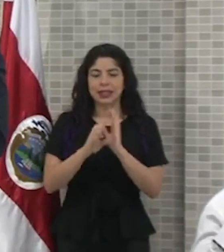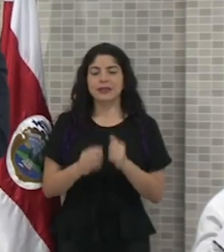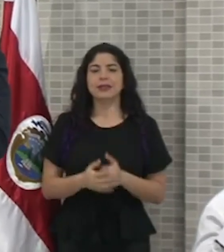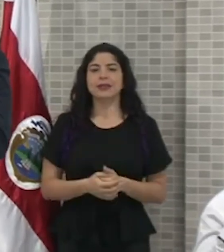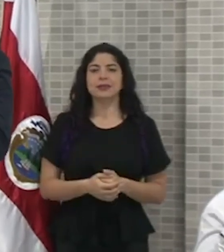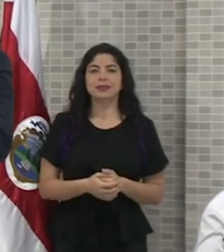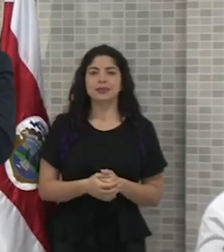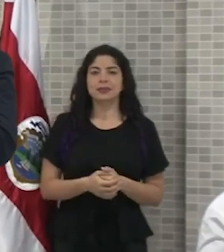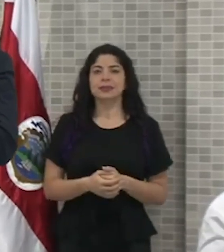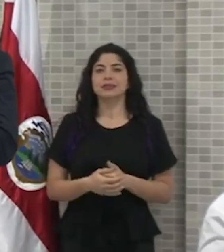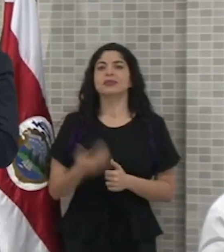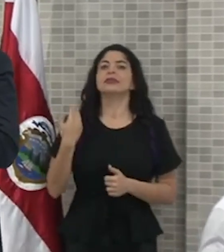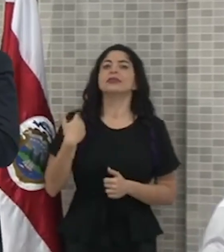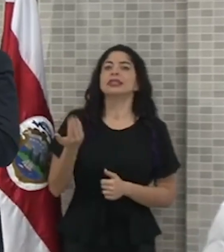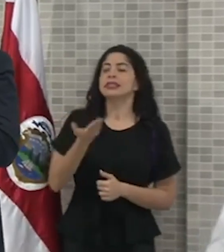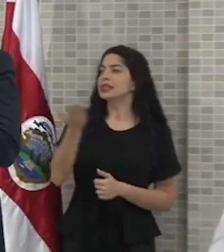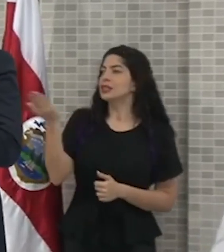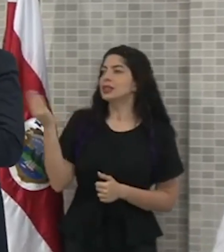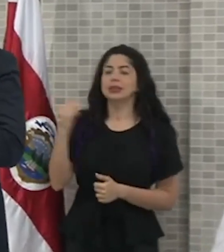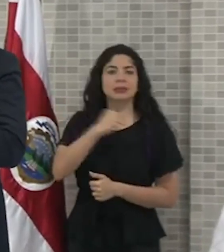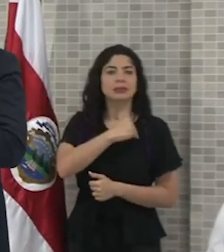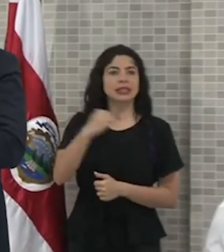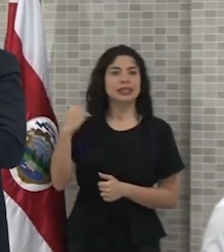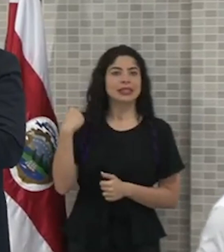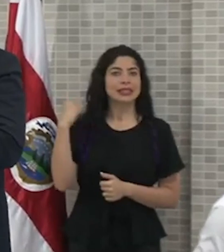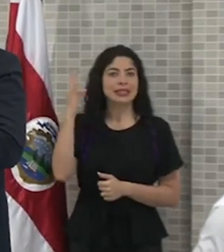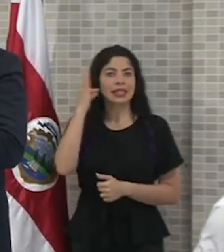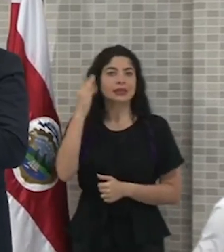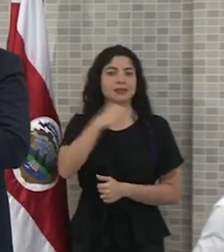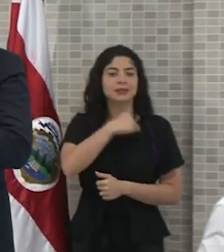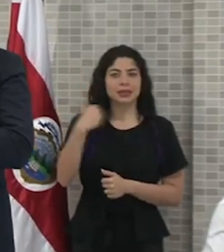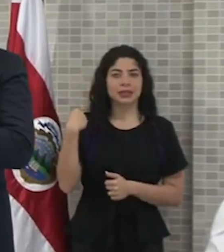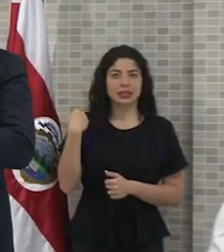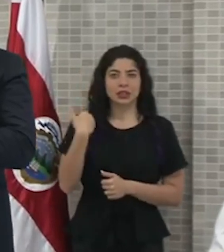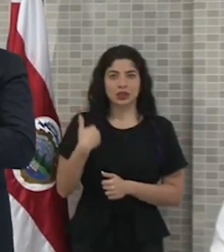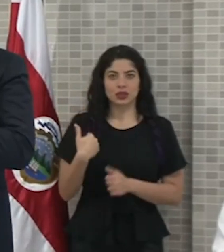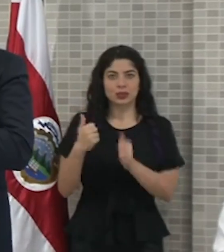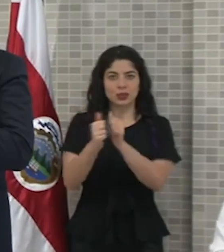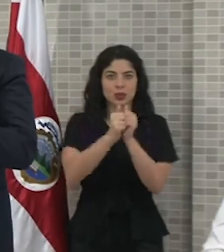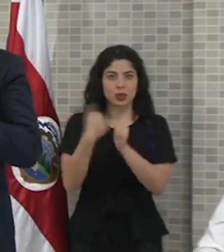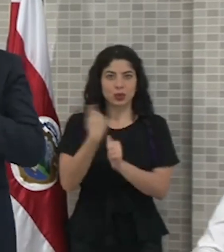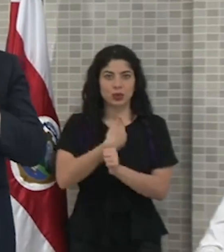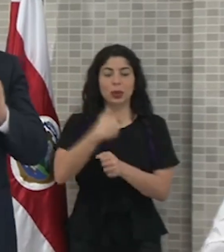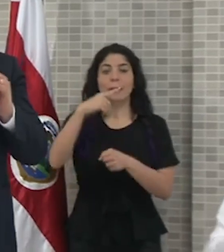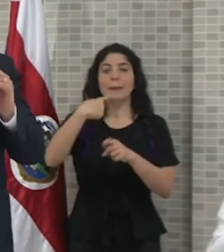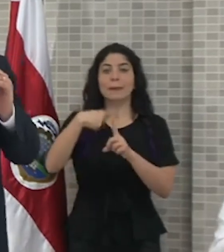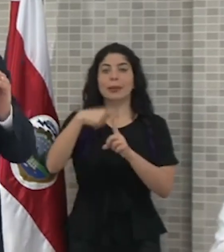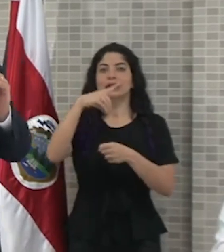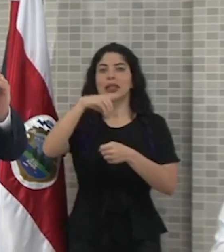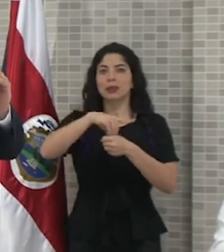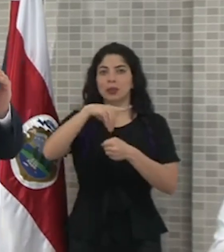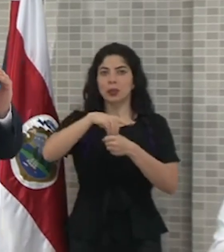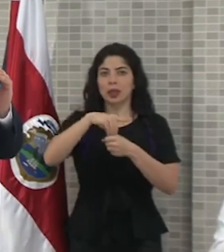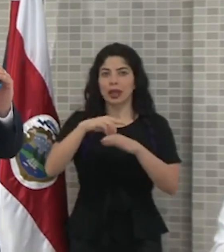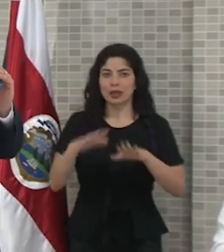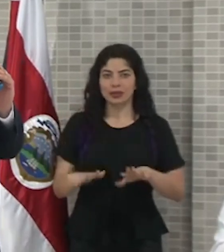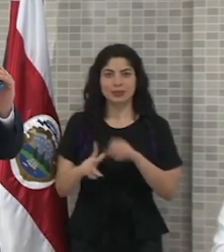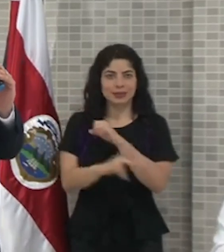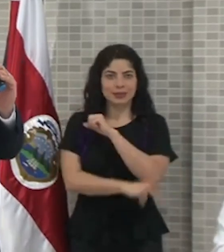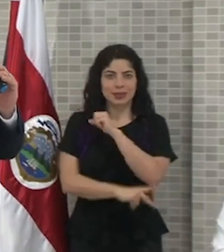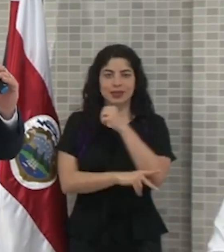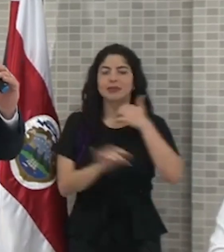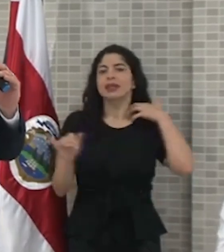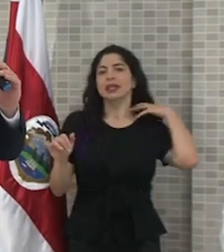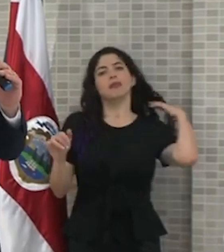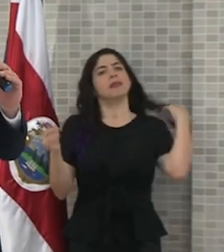los señores y señoras ministras y ministros que nos acompañan, y los diputados y diputadas de la República que están acá